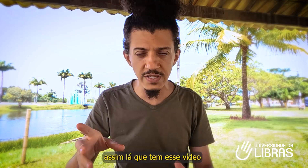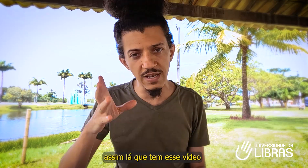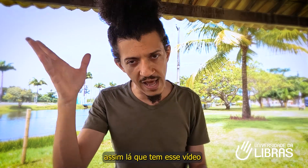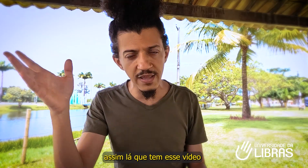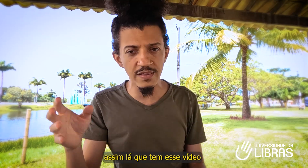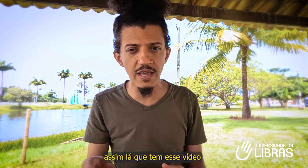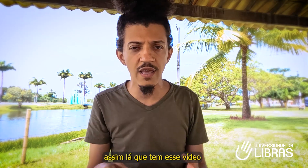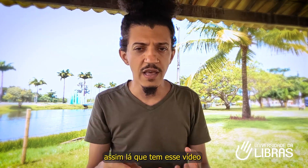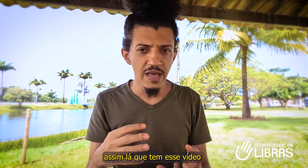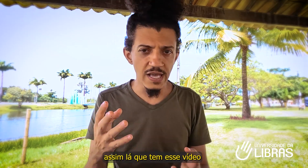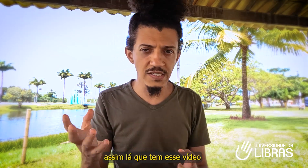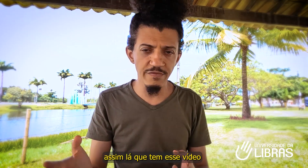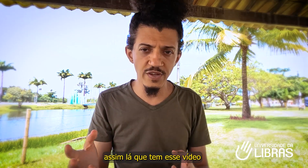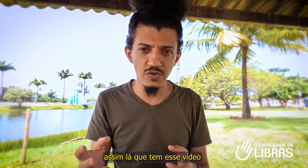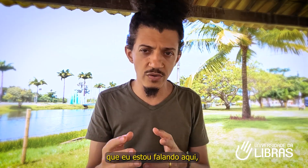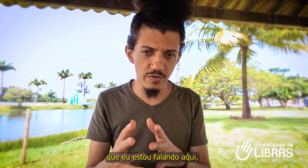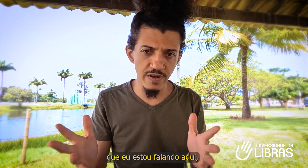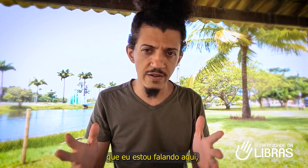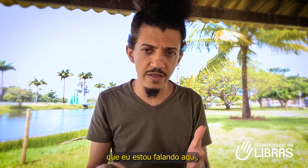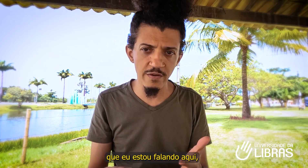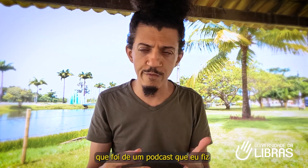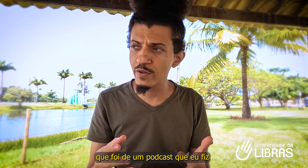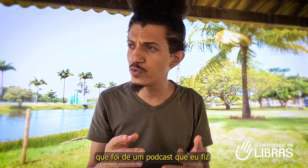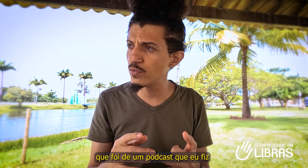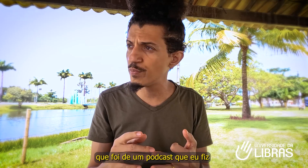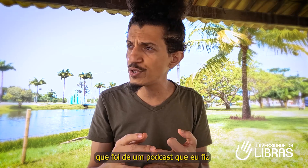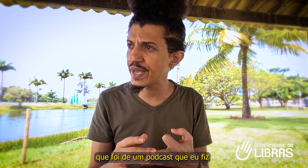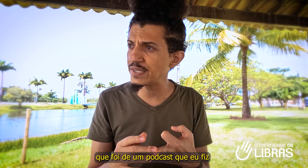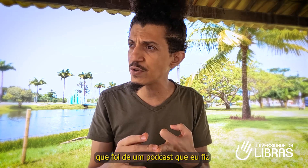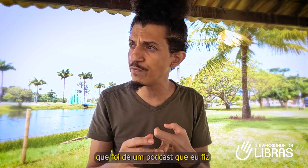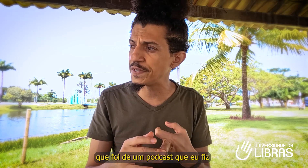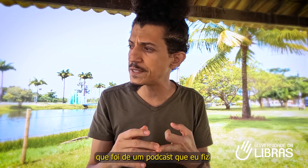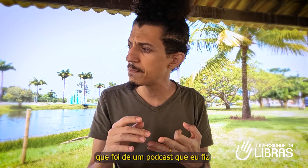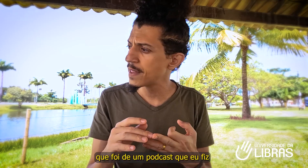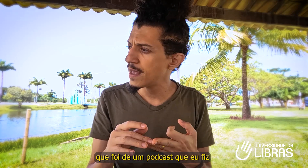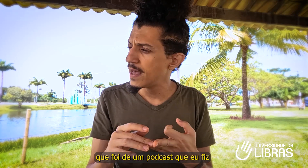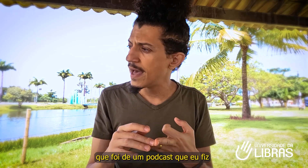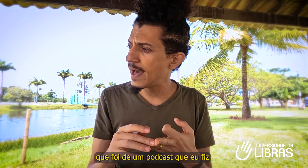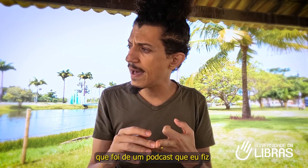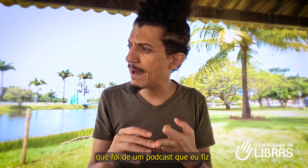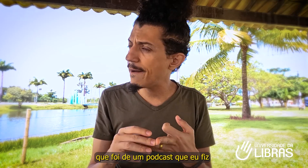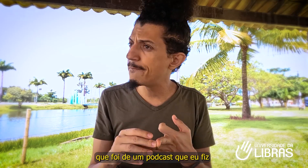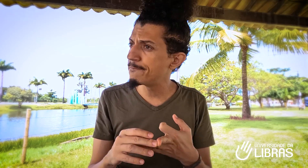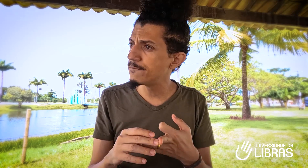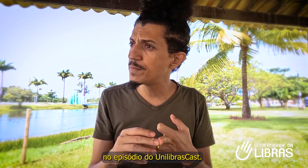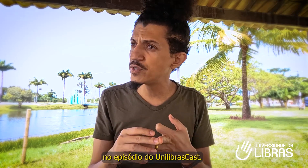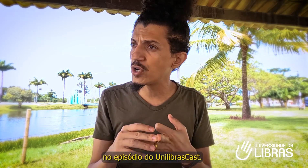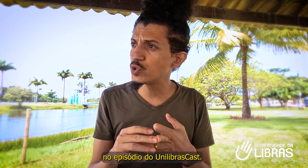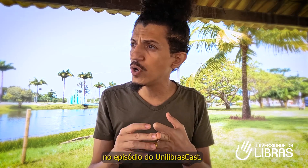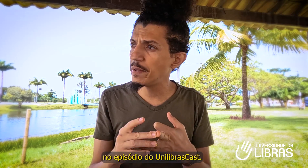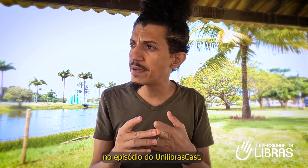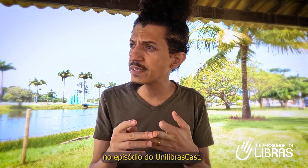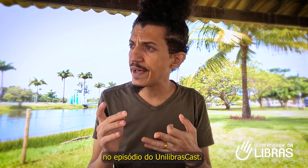lá que tem esse vídeo que eu estou falando aqui, que foi de um podcast que eu fiz. Um episódio do